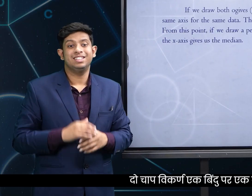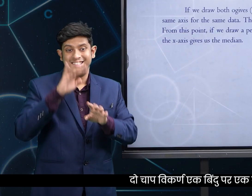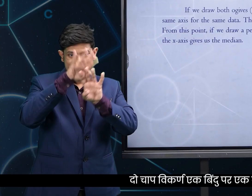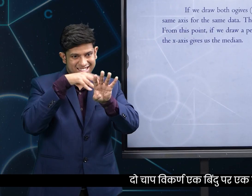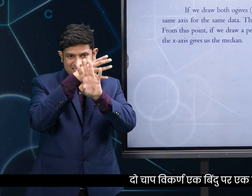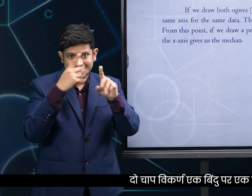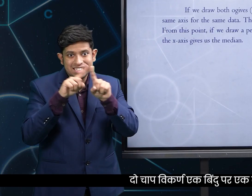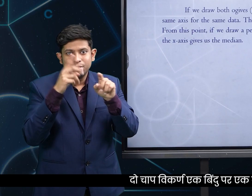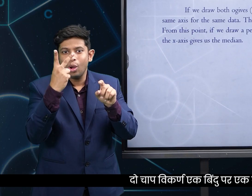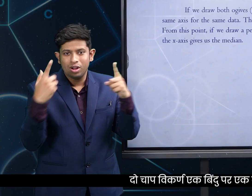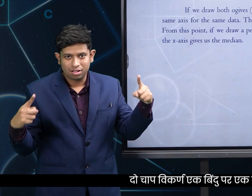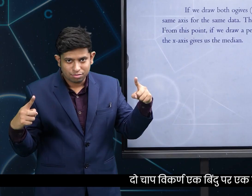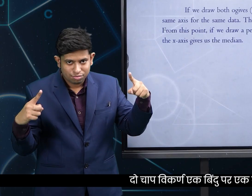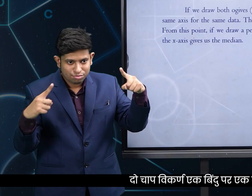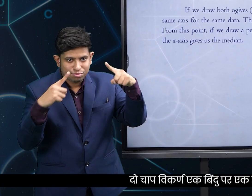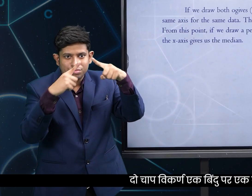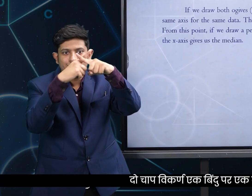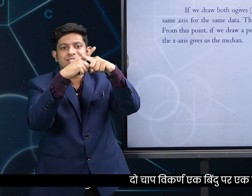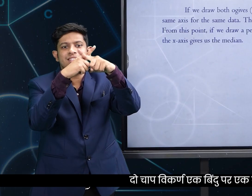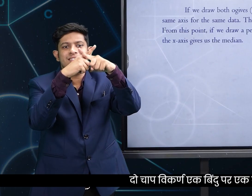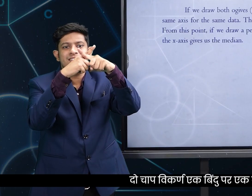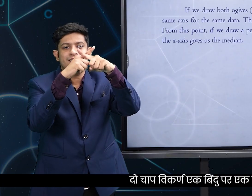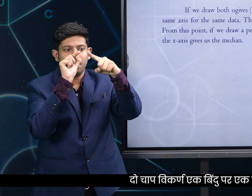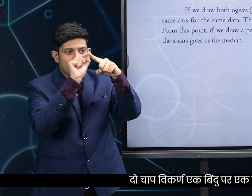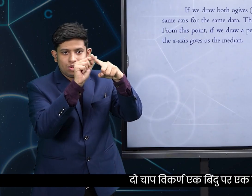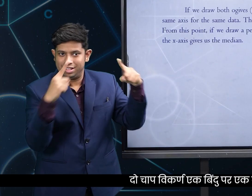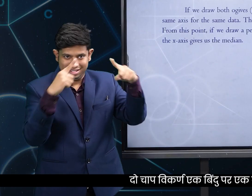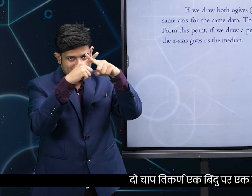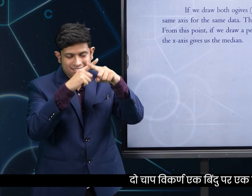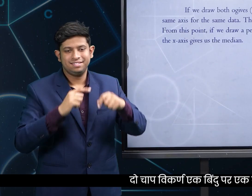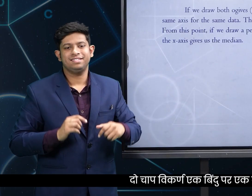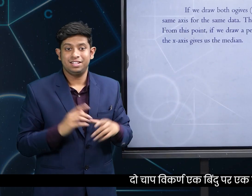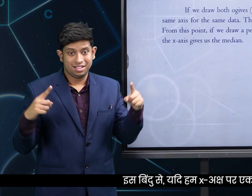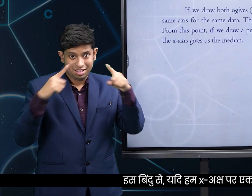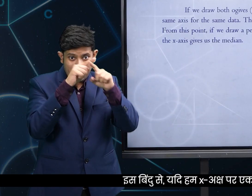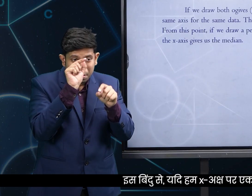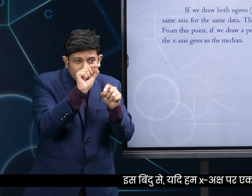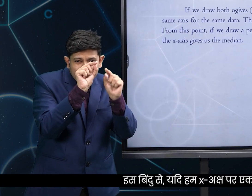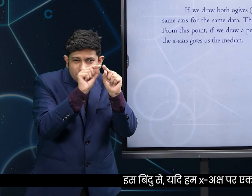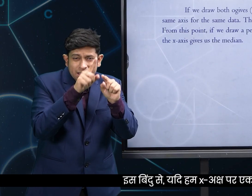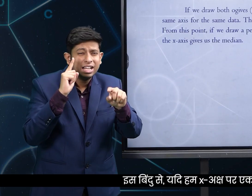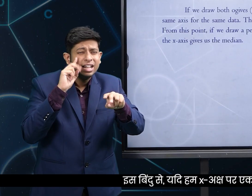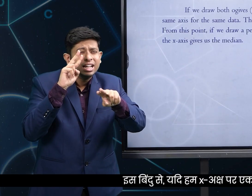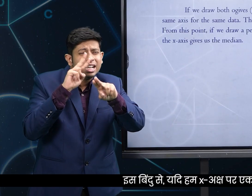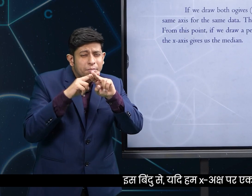दो चाप विकर्ण एक बिंदु पर एक दूसरे को काटेंगे। दो चाप विकर्ण एक बिंदु